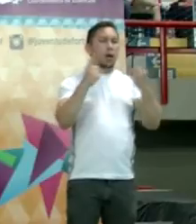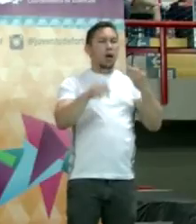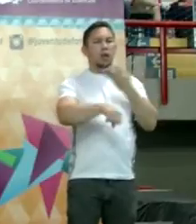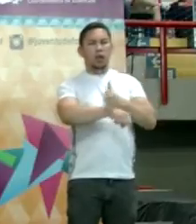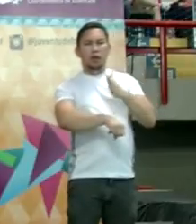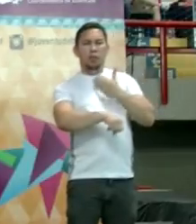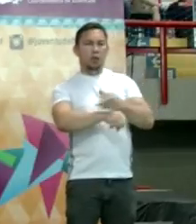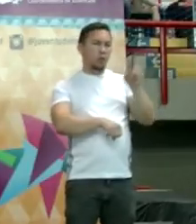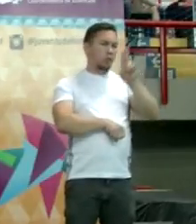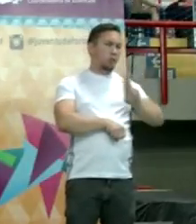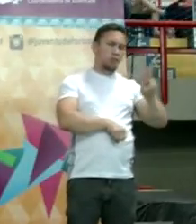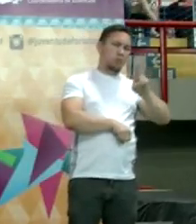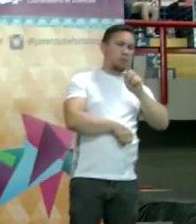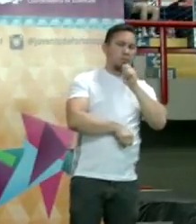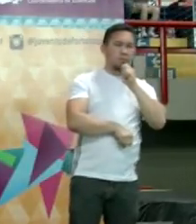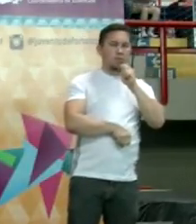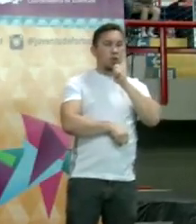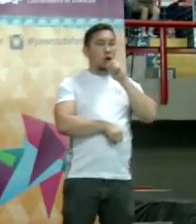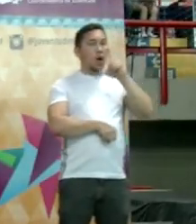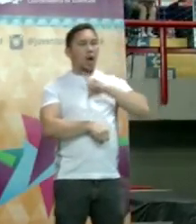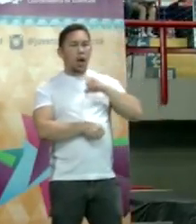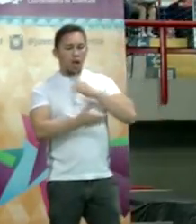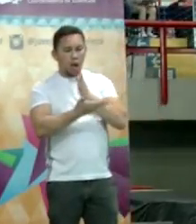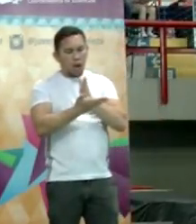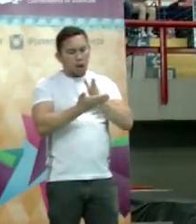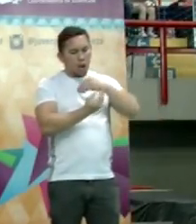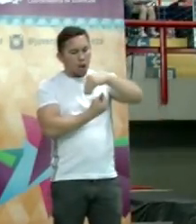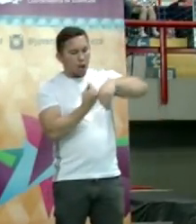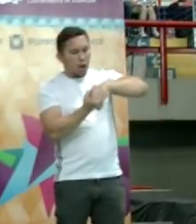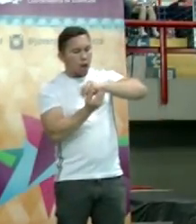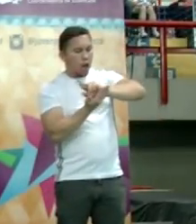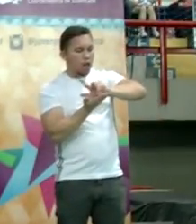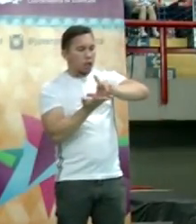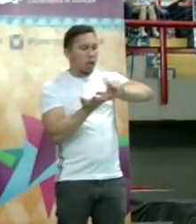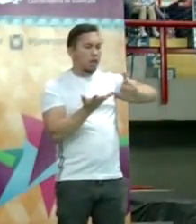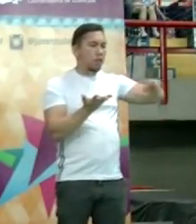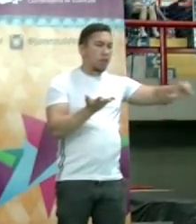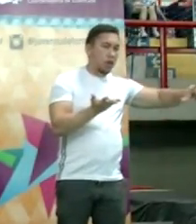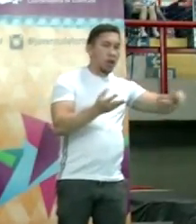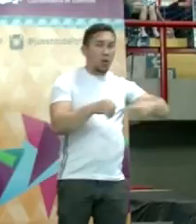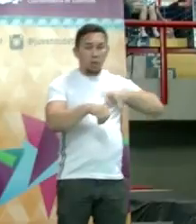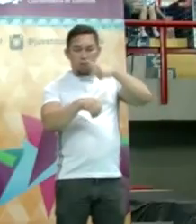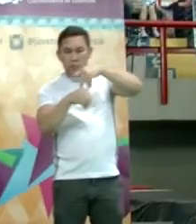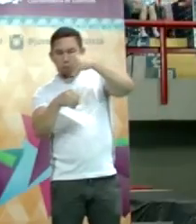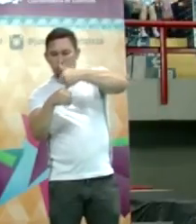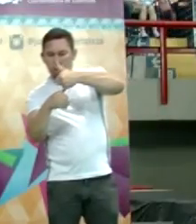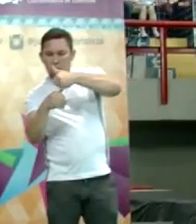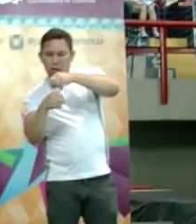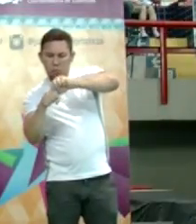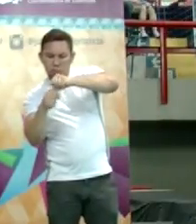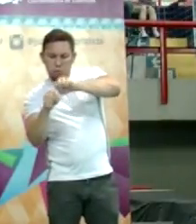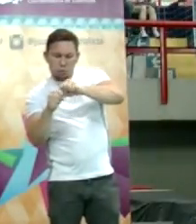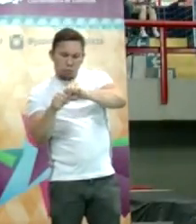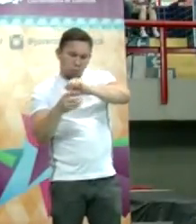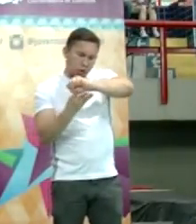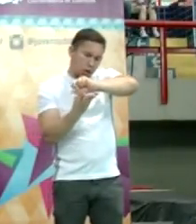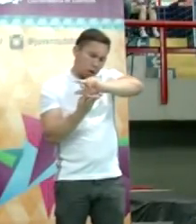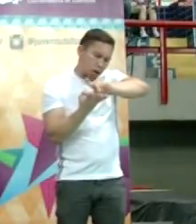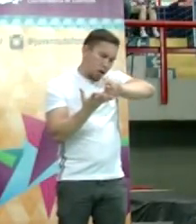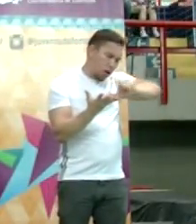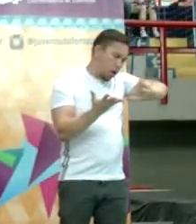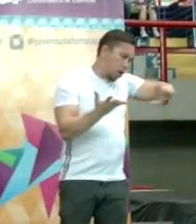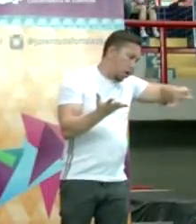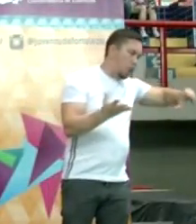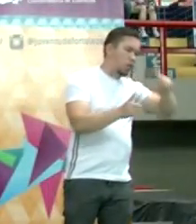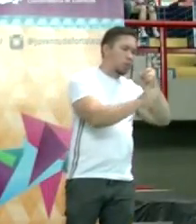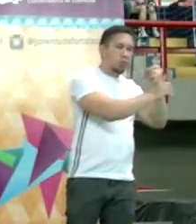a gente não usa petróleo, a gente usa os derivados do petróleo. Tá ok, pessoal? Tudo bem? Vamos para frente.